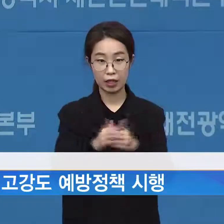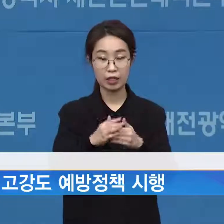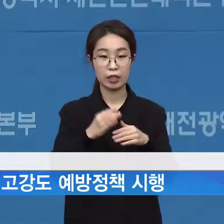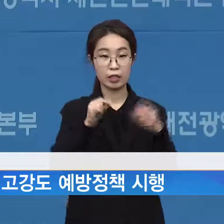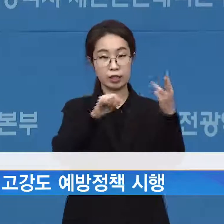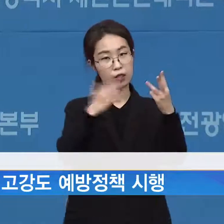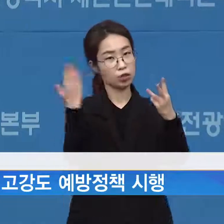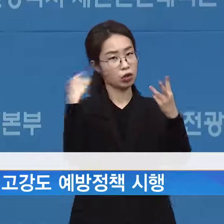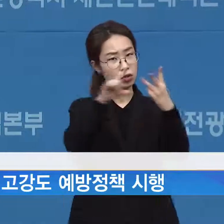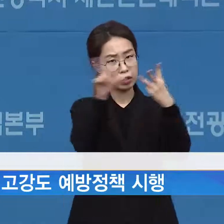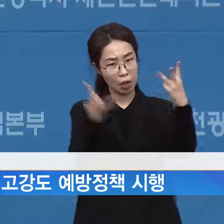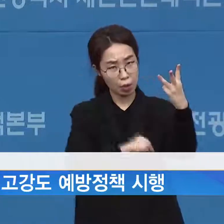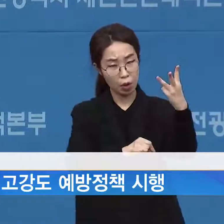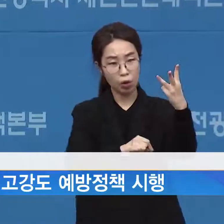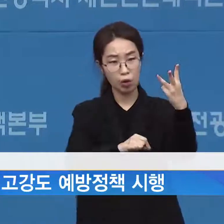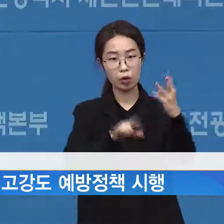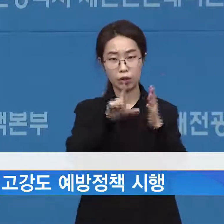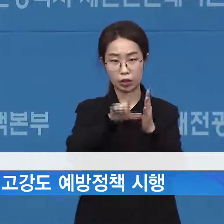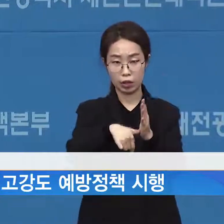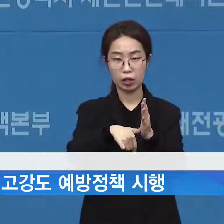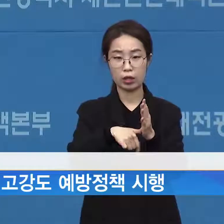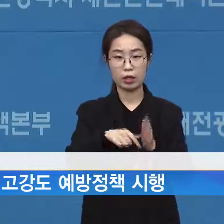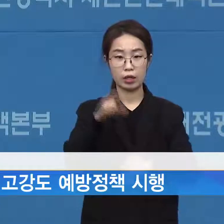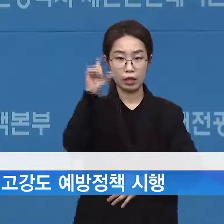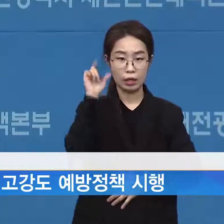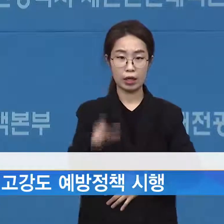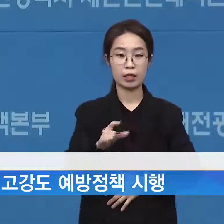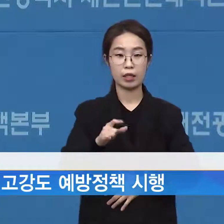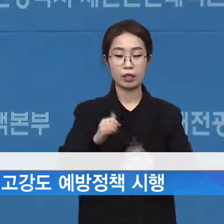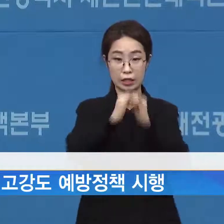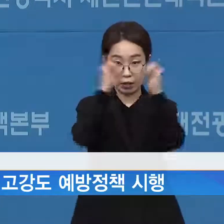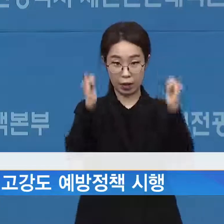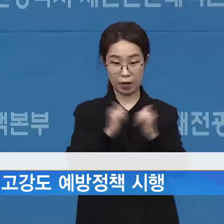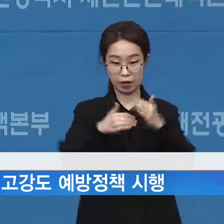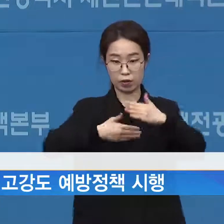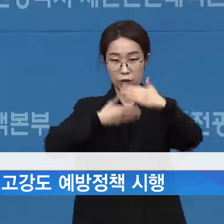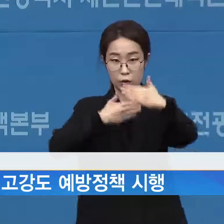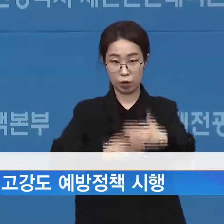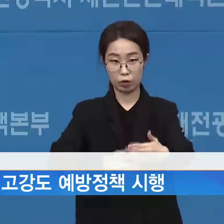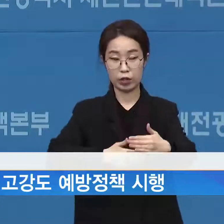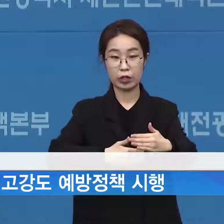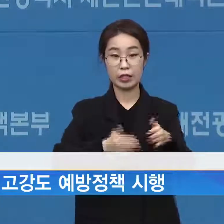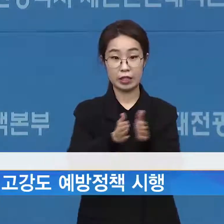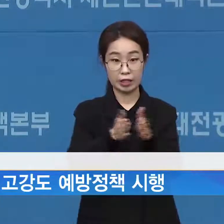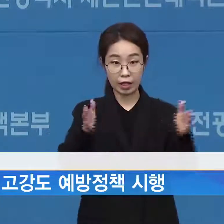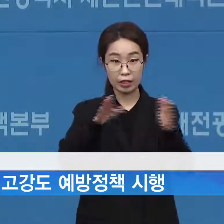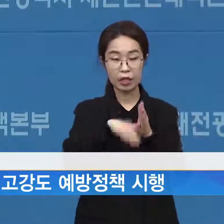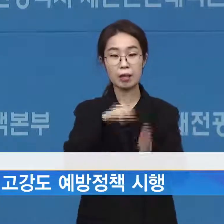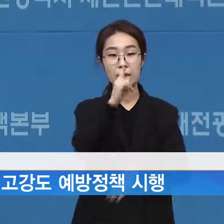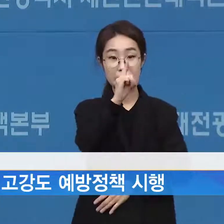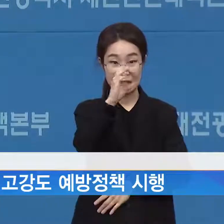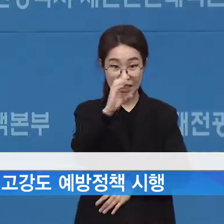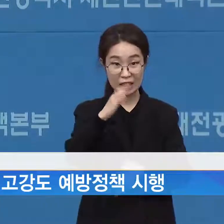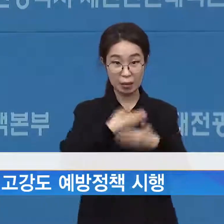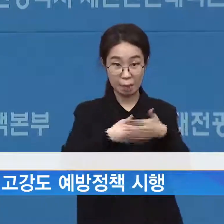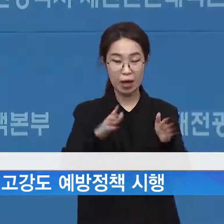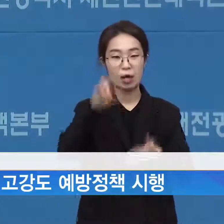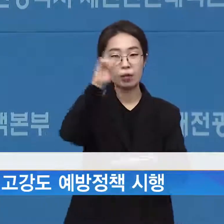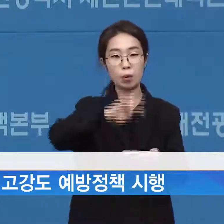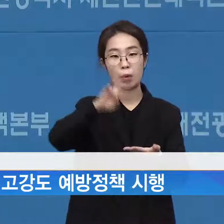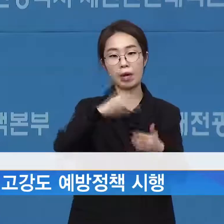3월 22일부터는 강화된 사회적 거리두기 시행과 함께 PC방,